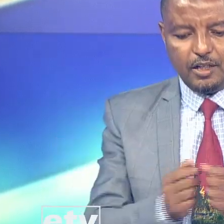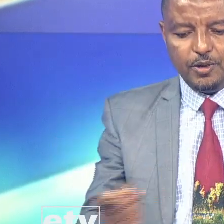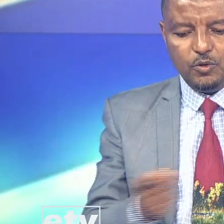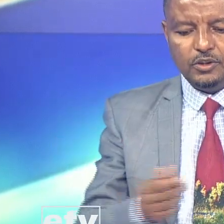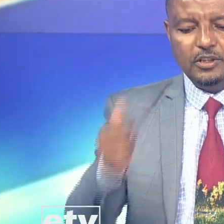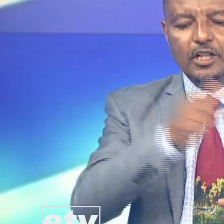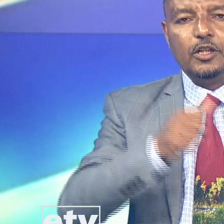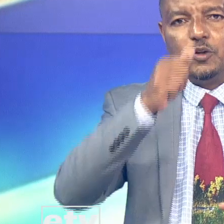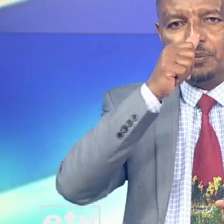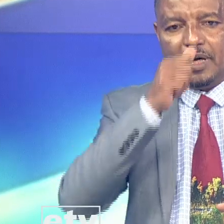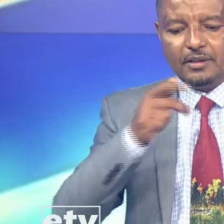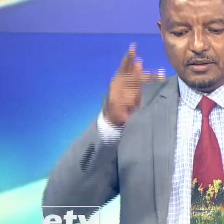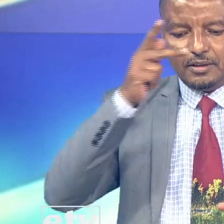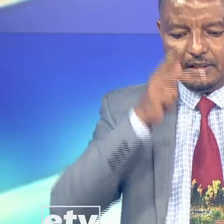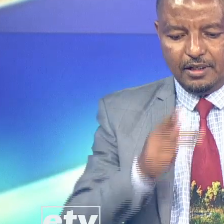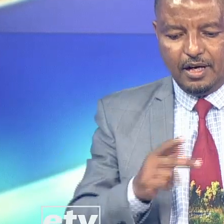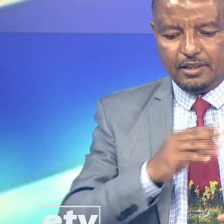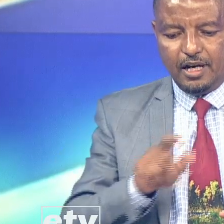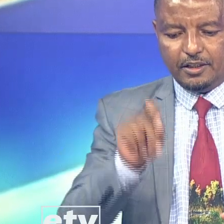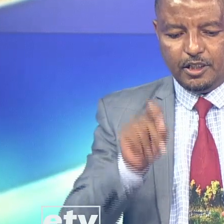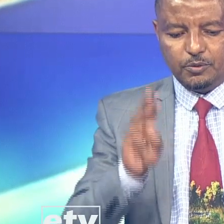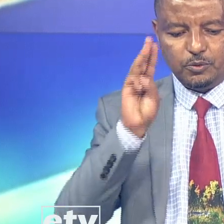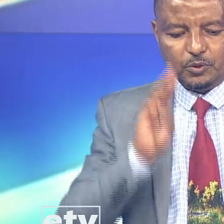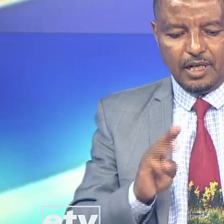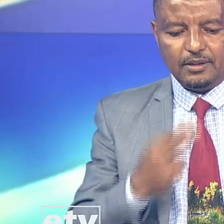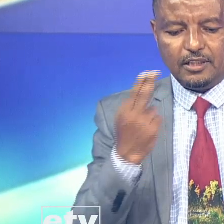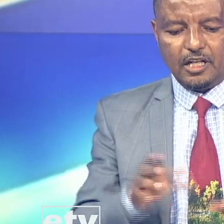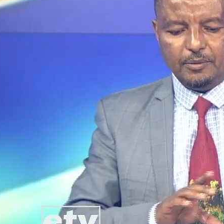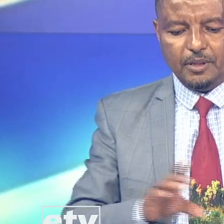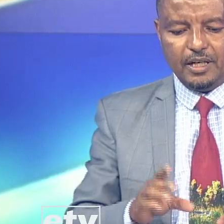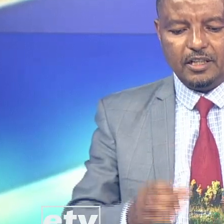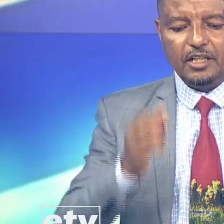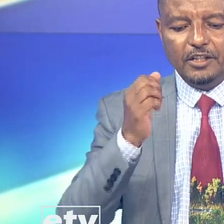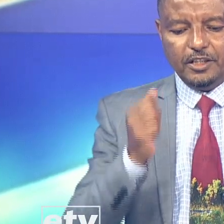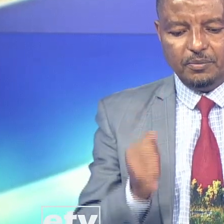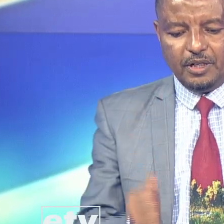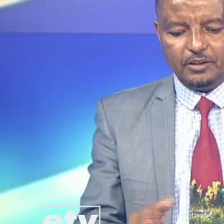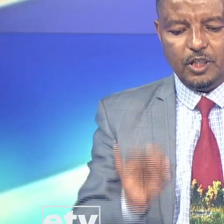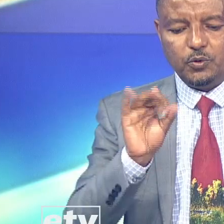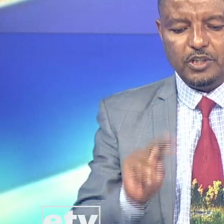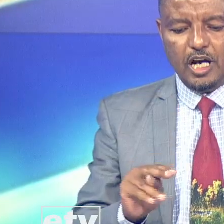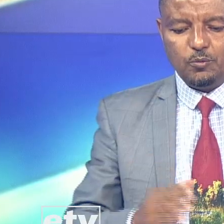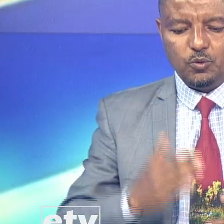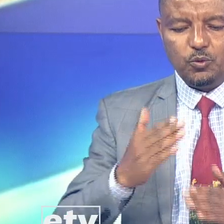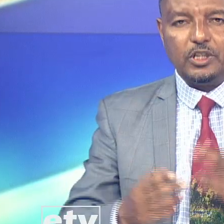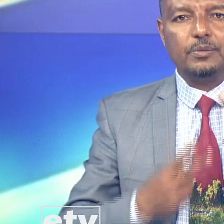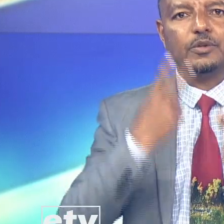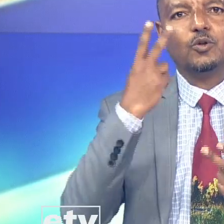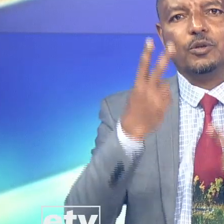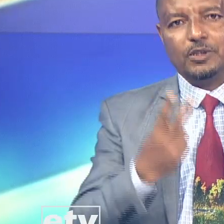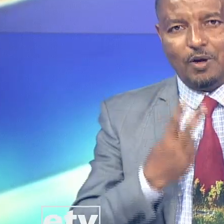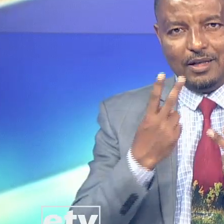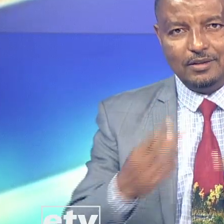ኬንያታ ጋር በመሆን ኢትዮጵያን ኬንያንና ደቡብ ሱዳን ተጠቃሚ ለማድረግ የሚያስችለው የላሙ